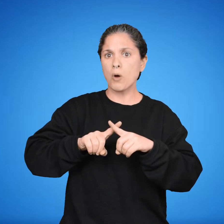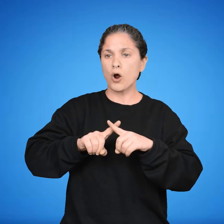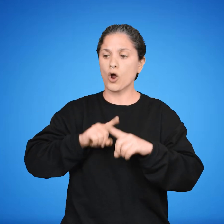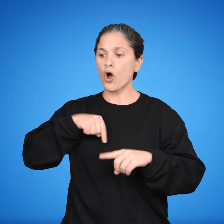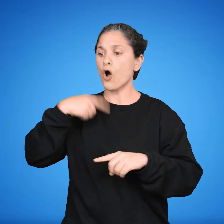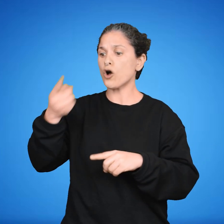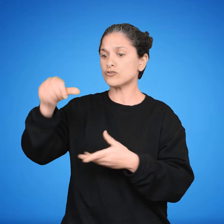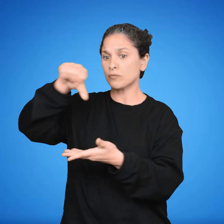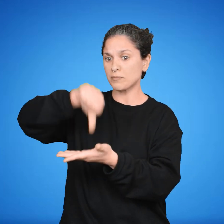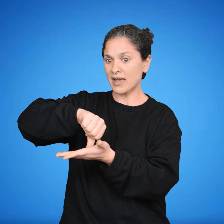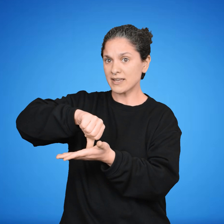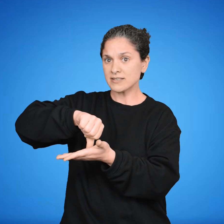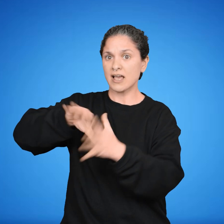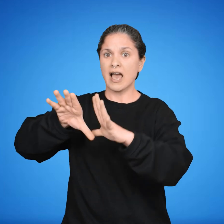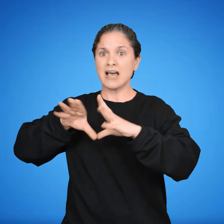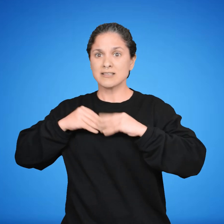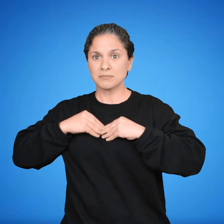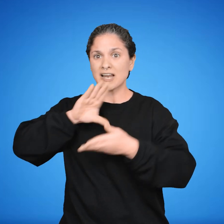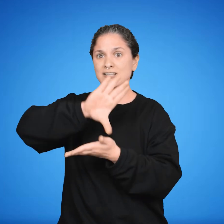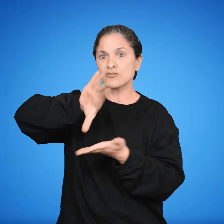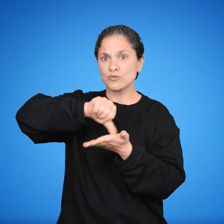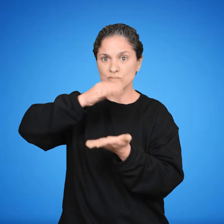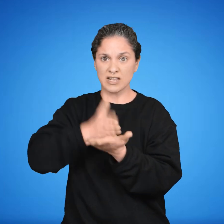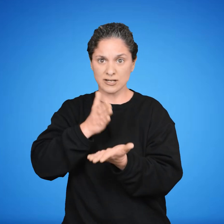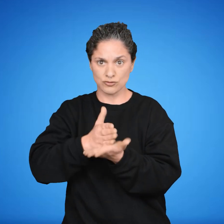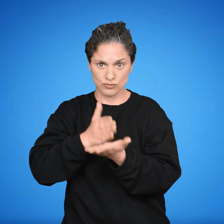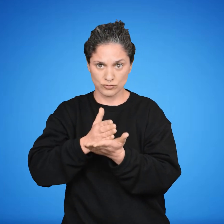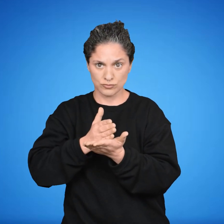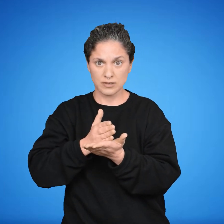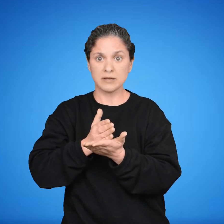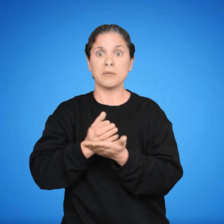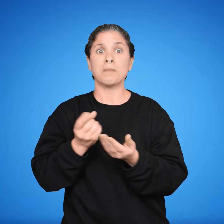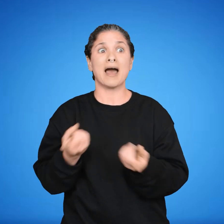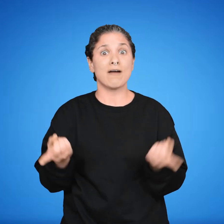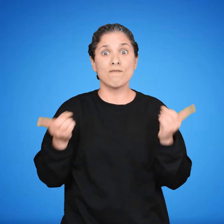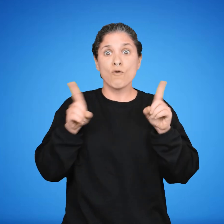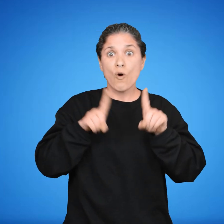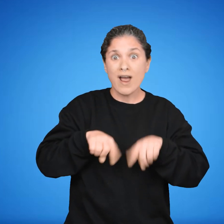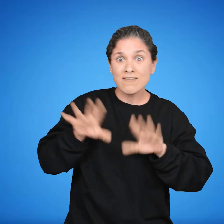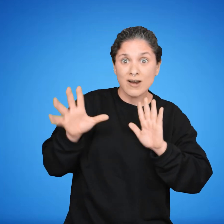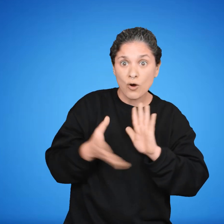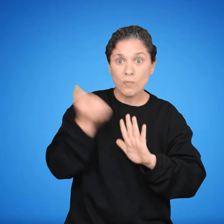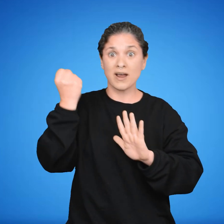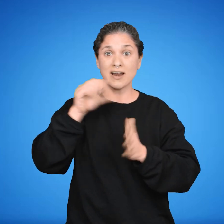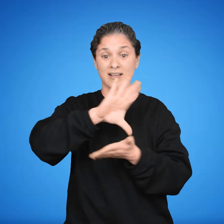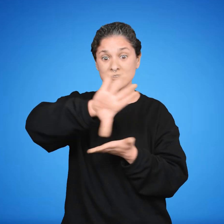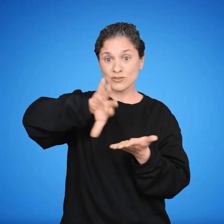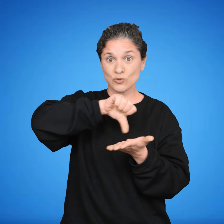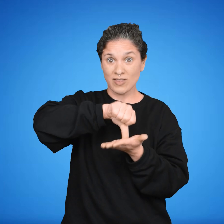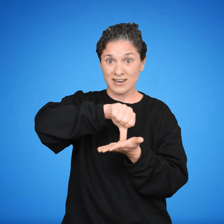país bastando simplemente para recuperar el ejercicio de los derechos de ciudadanía avecinar en la